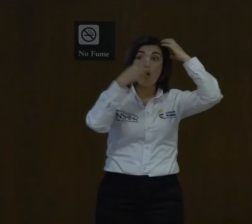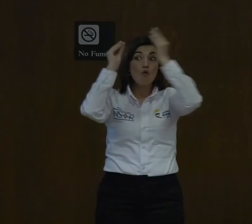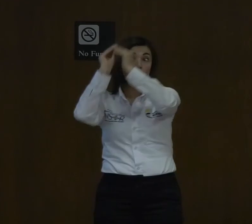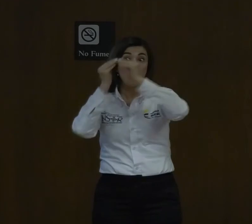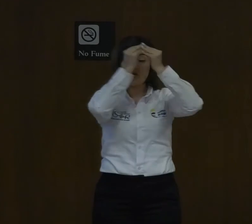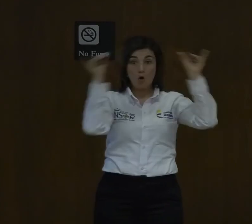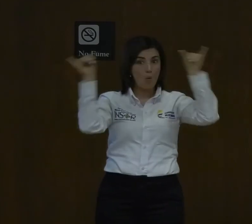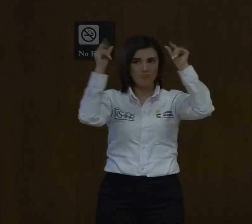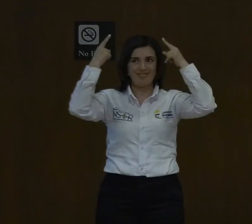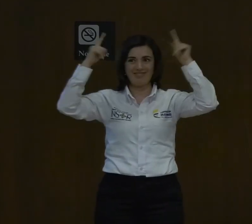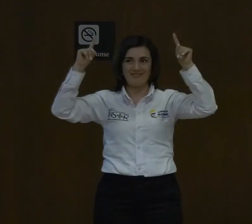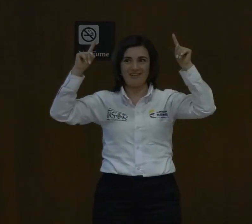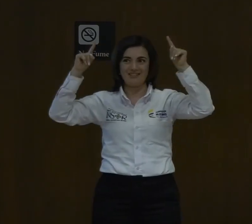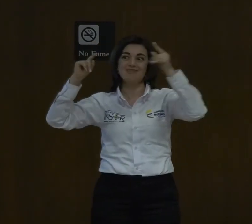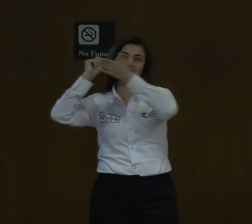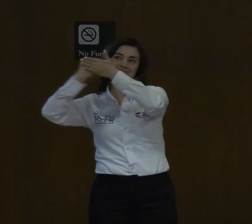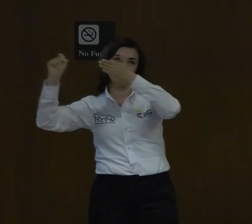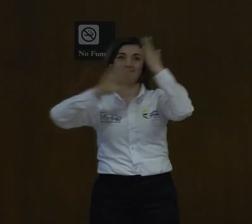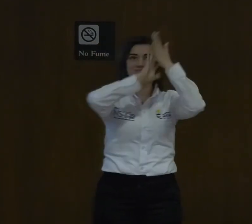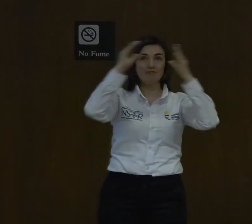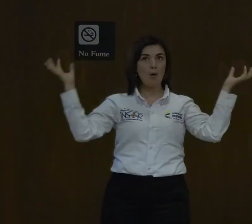modalidades diferentes.